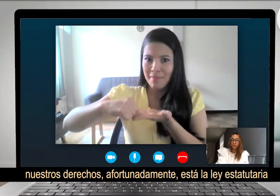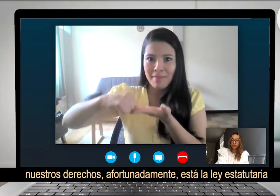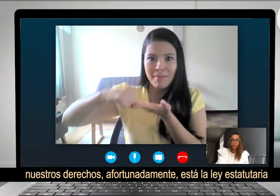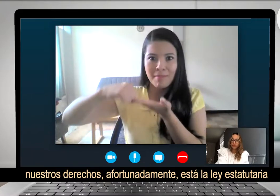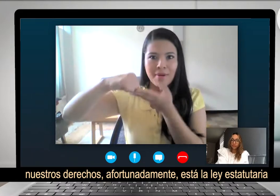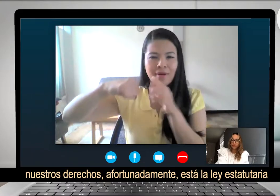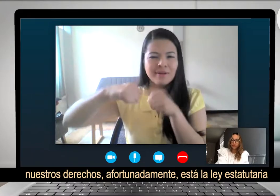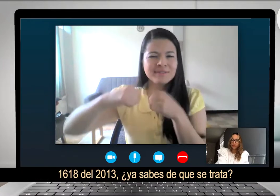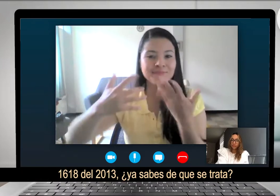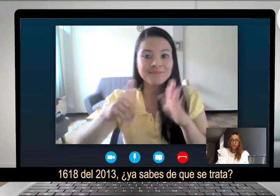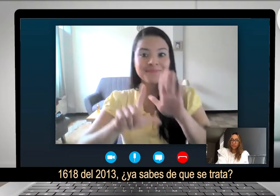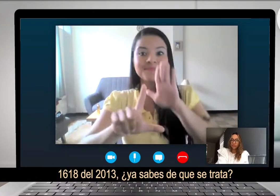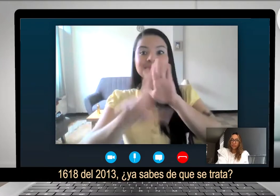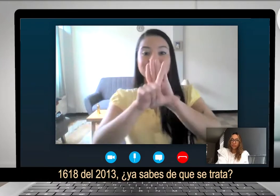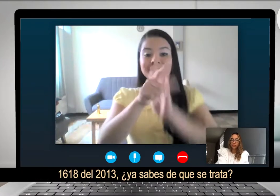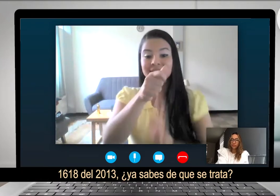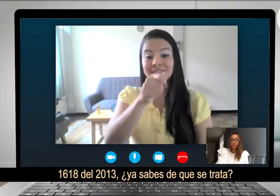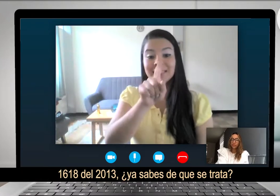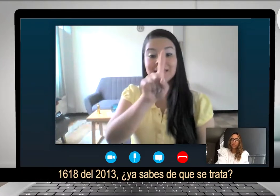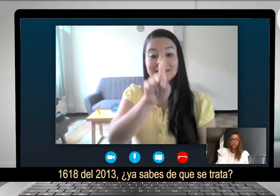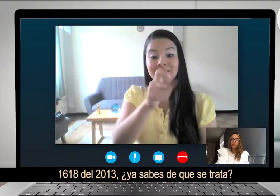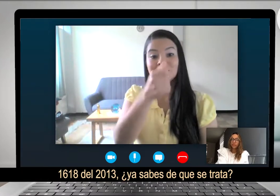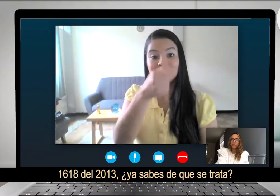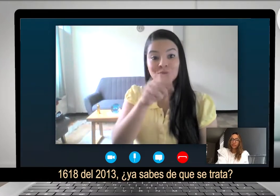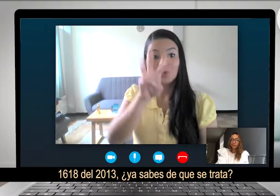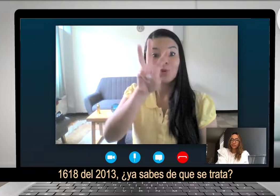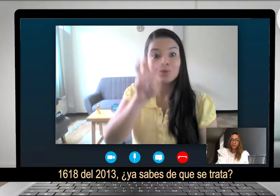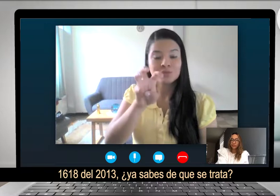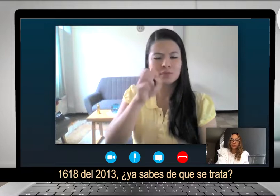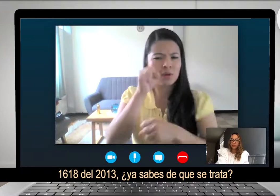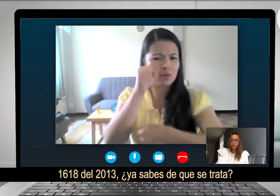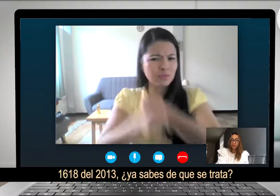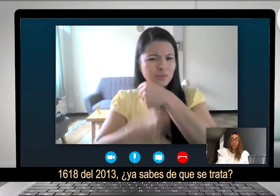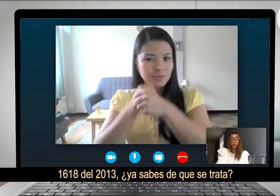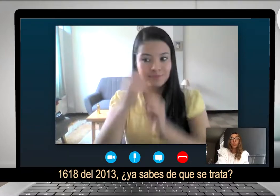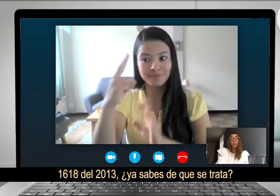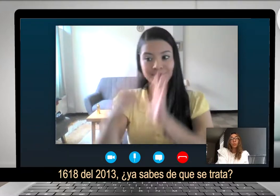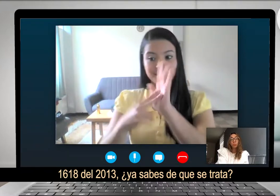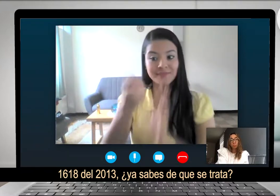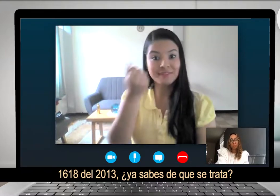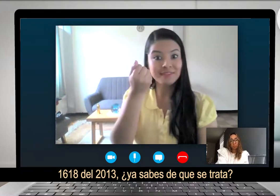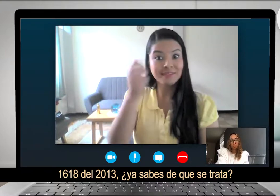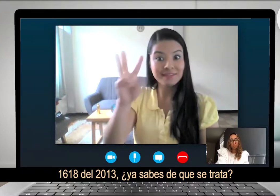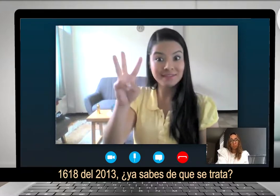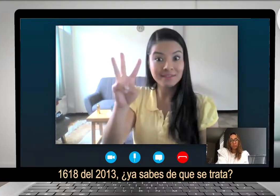la ley estatutaria 16-18 del 2013. ¿Ya sabes de qué se trata?